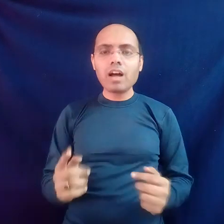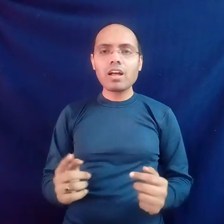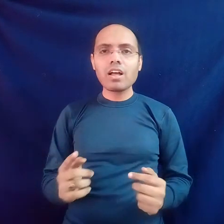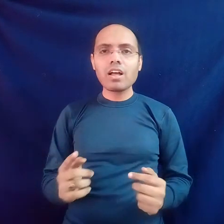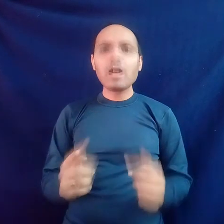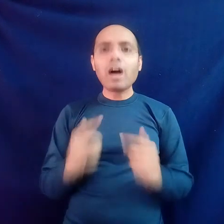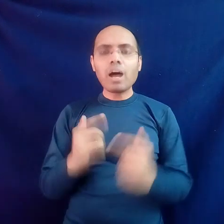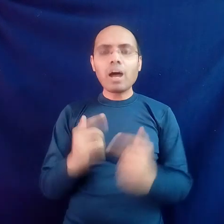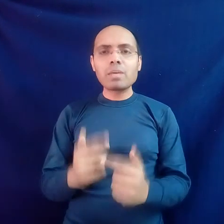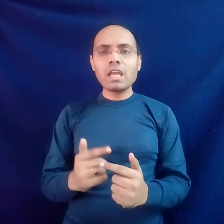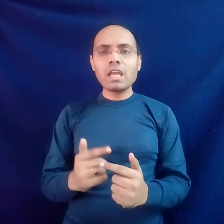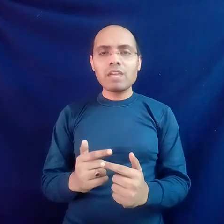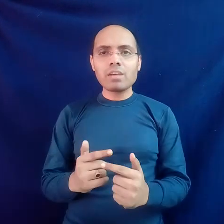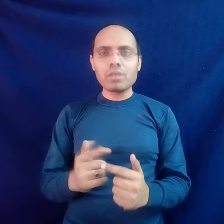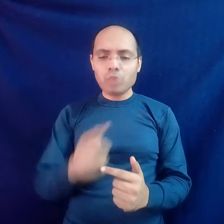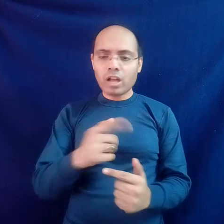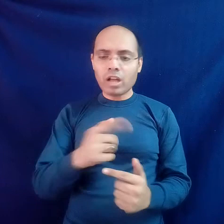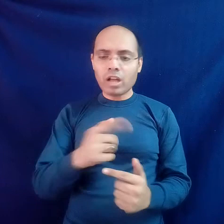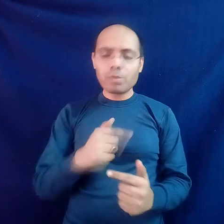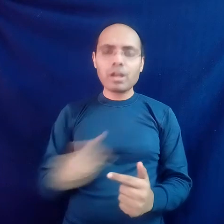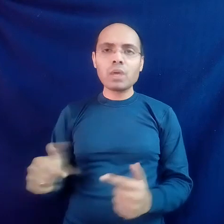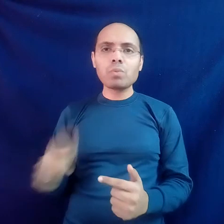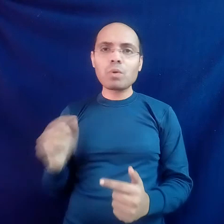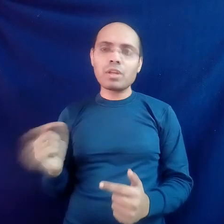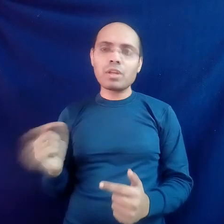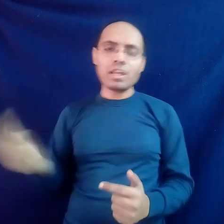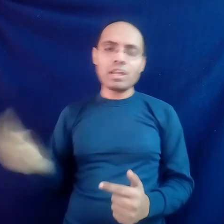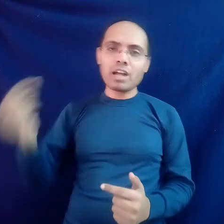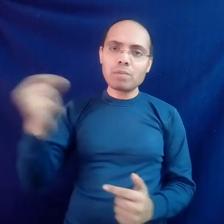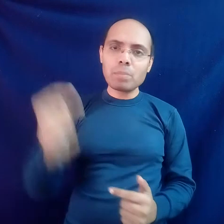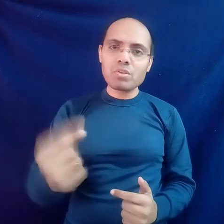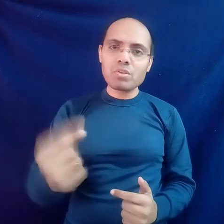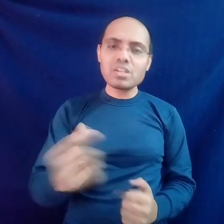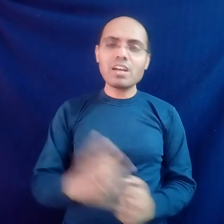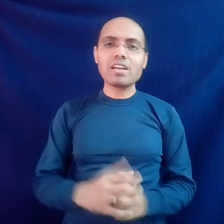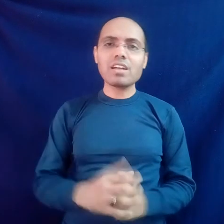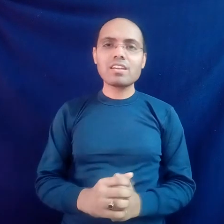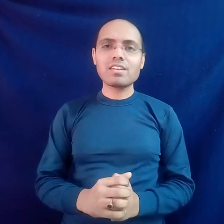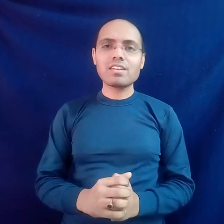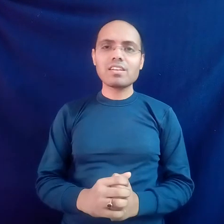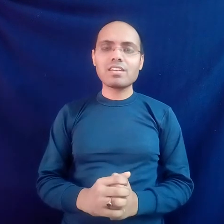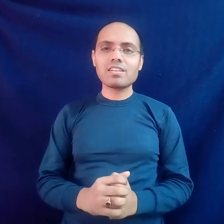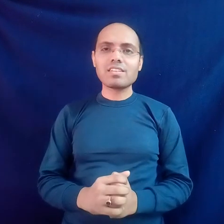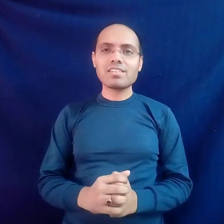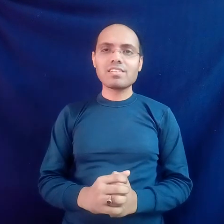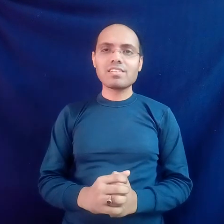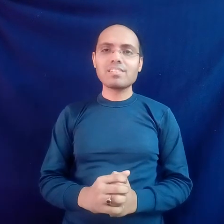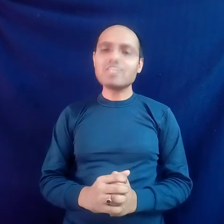क्या आपके एरिया में जो आत्माएं हैं उनमें कोई नई आत्मा ने प्रवेश किया है। जी